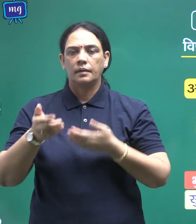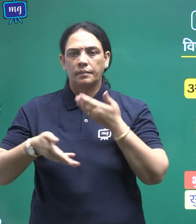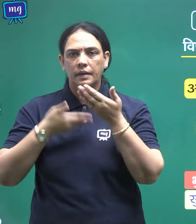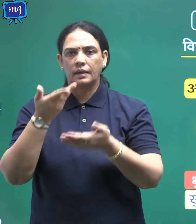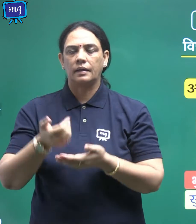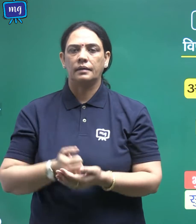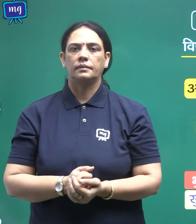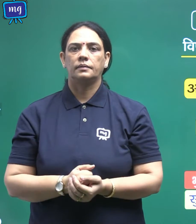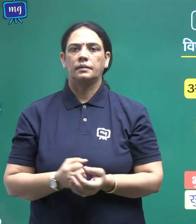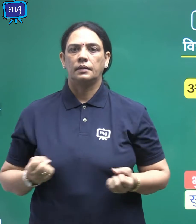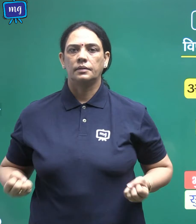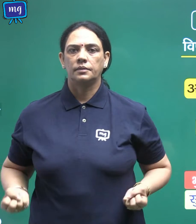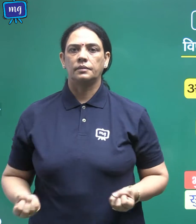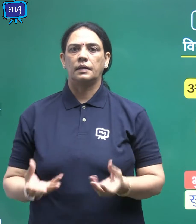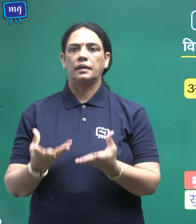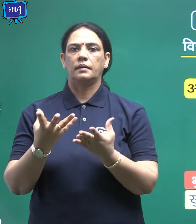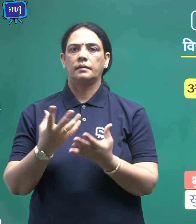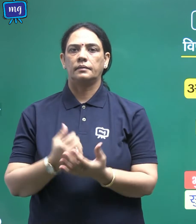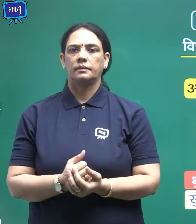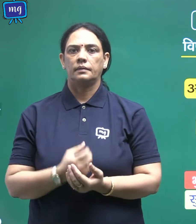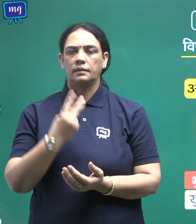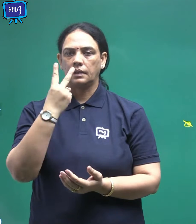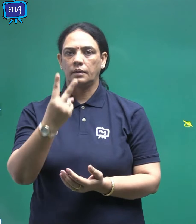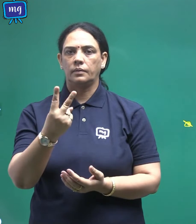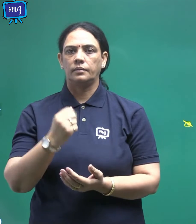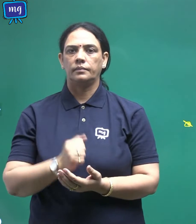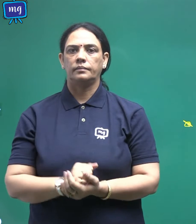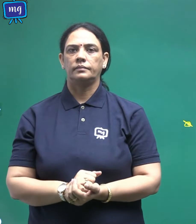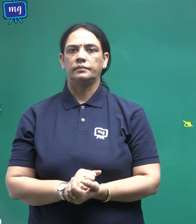पढ़ेंगे। शुरू करें। देखो,